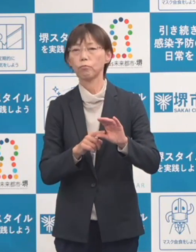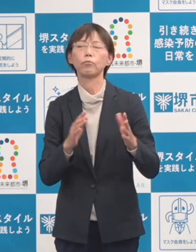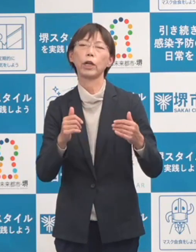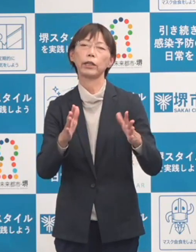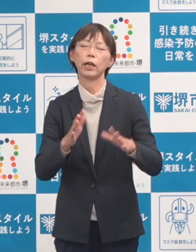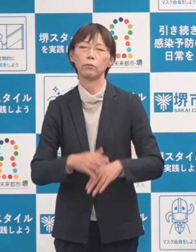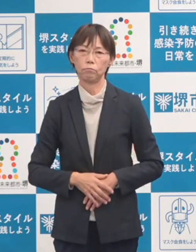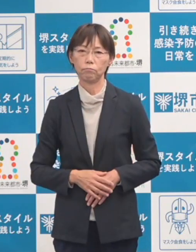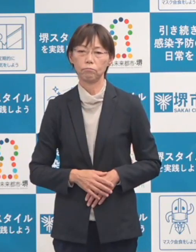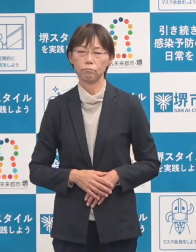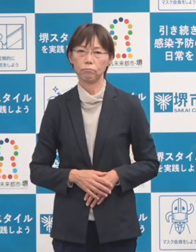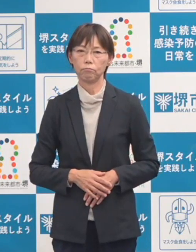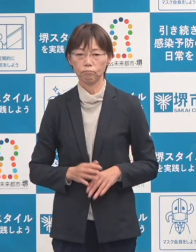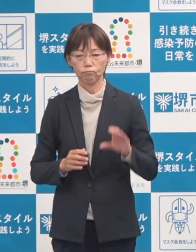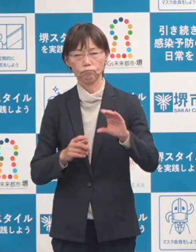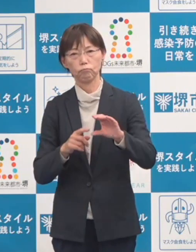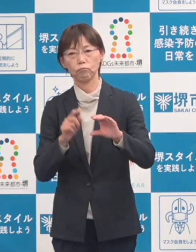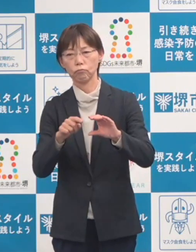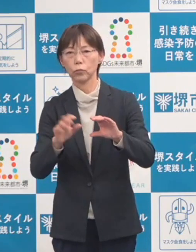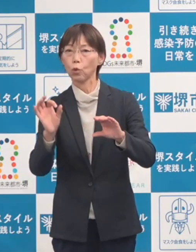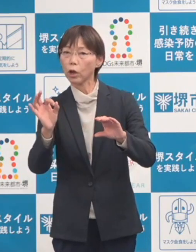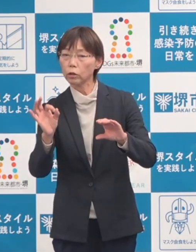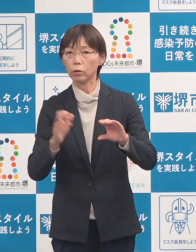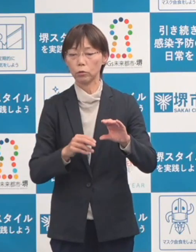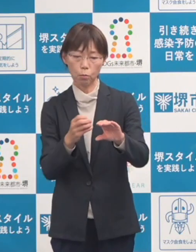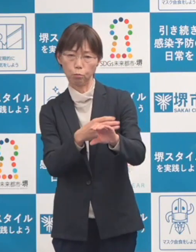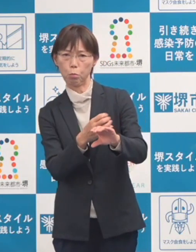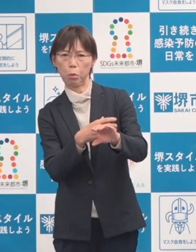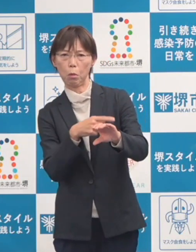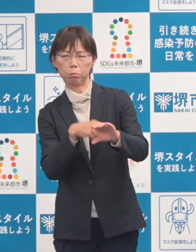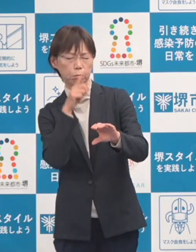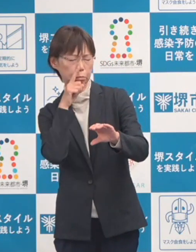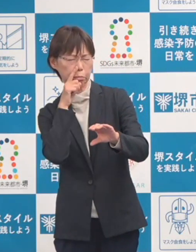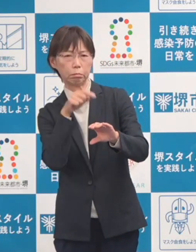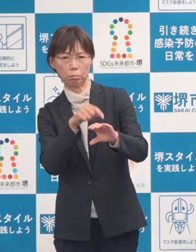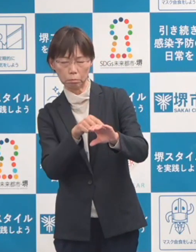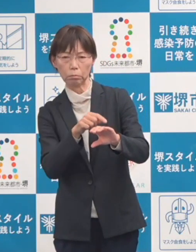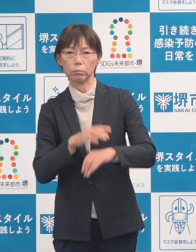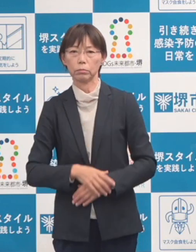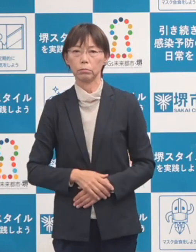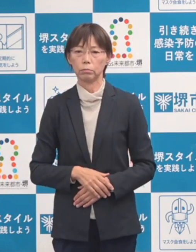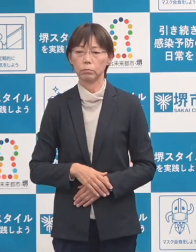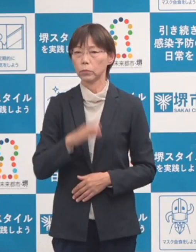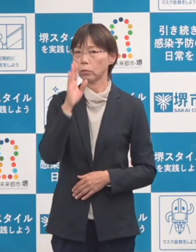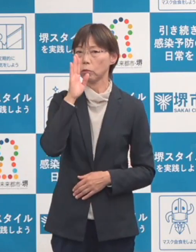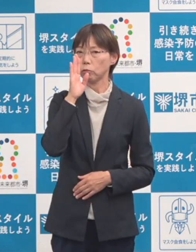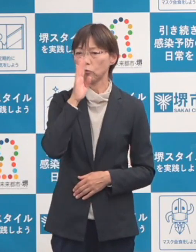気ガスであったり、そのような移動に関するさまざまな悪影響を